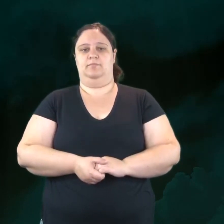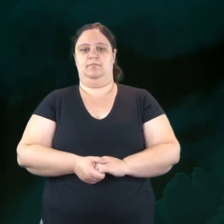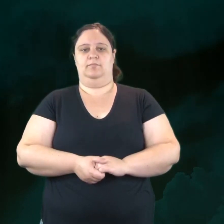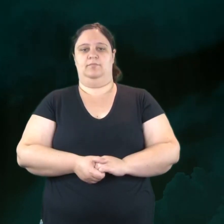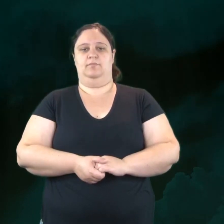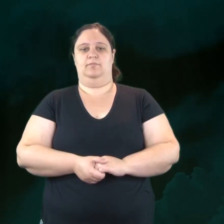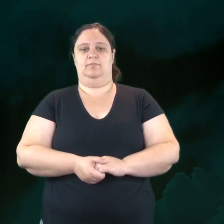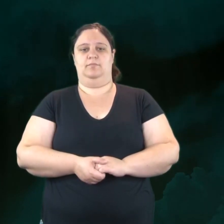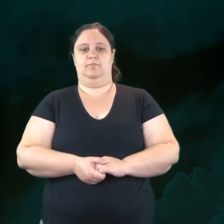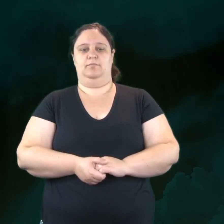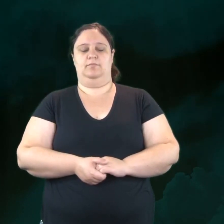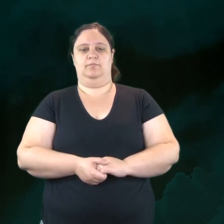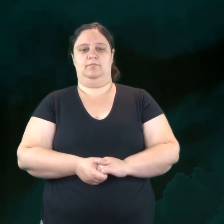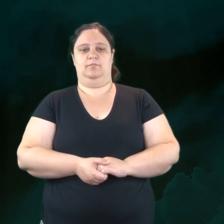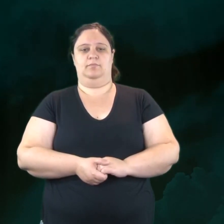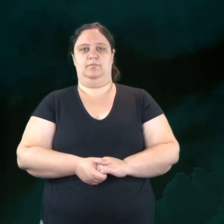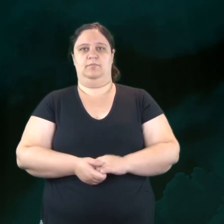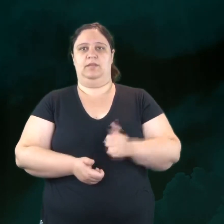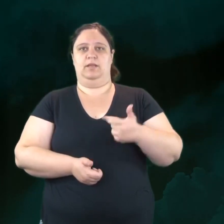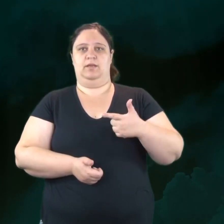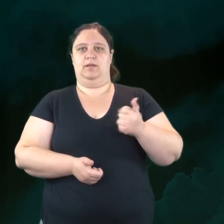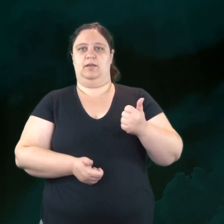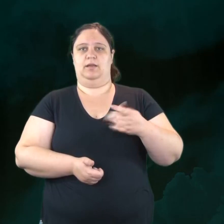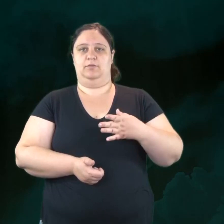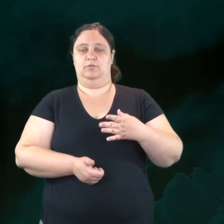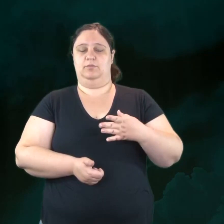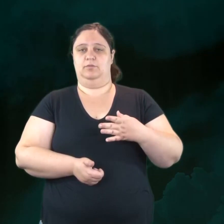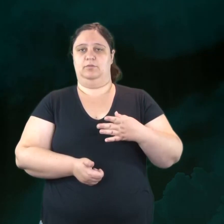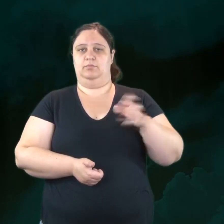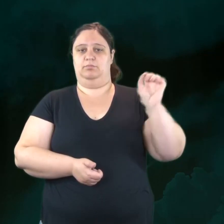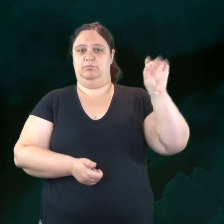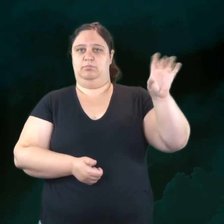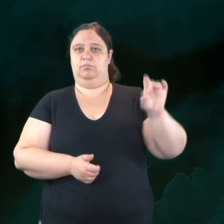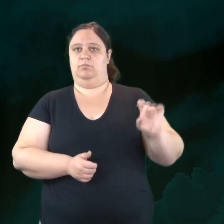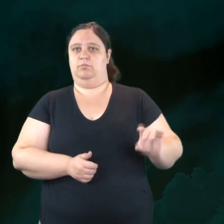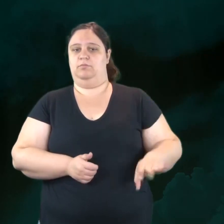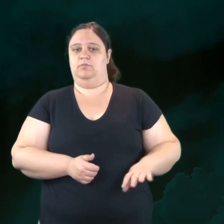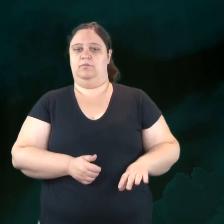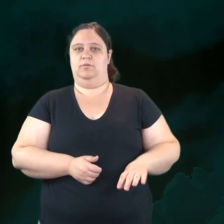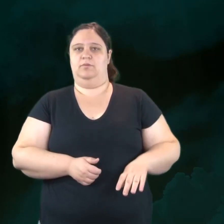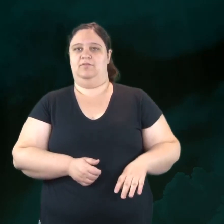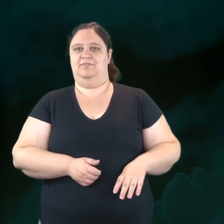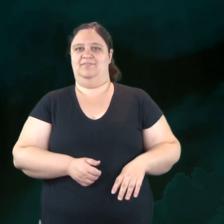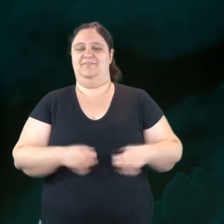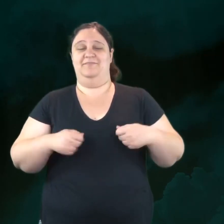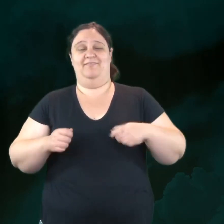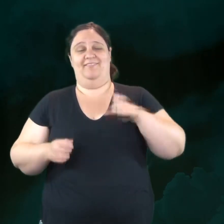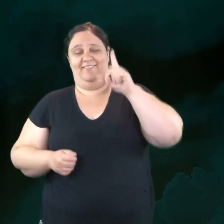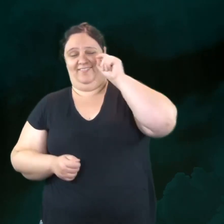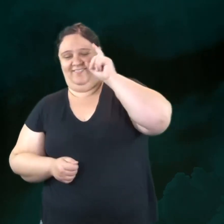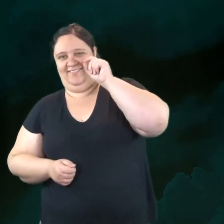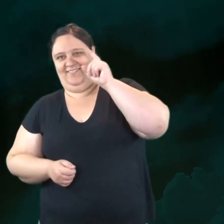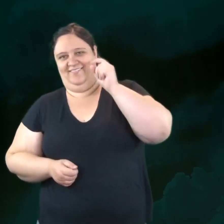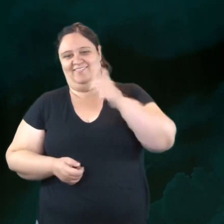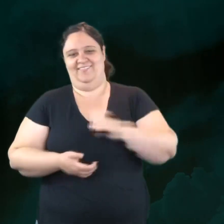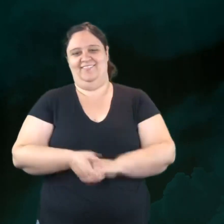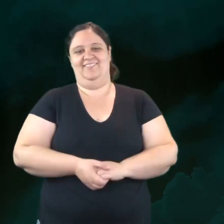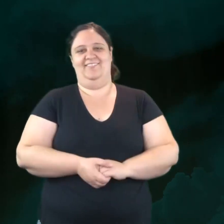Não, os 14 itens. Puia, precisa dormir, Puia.